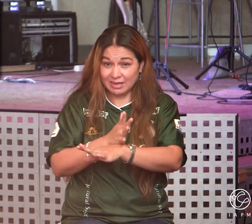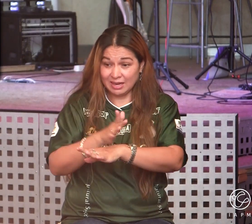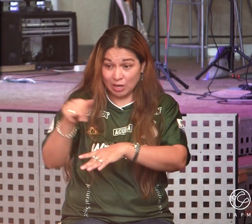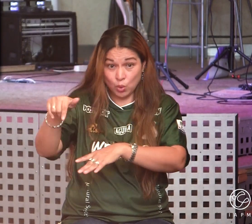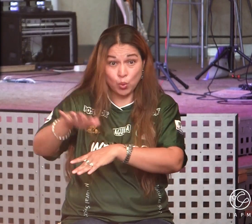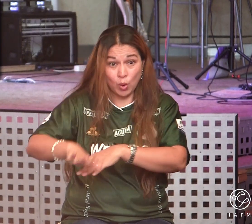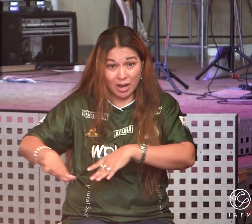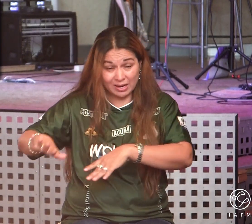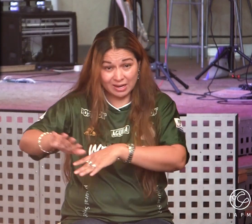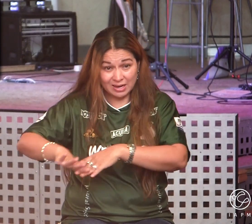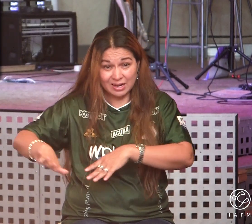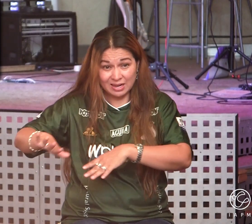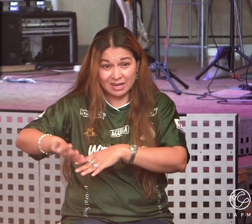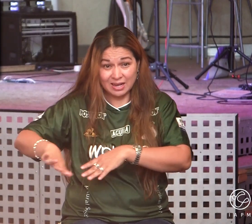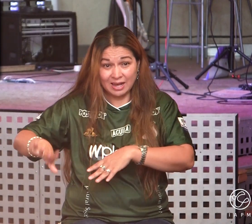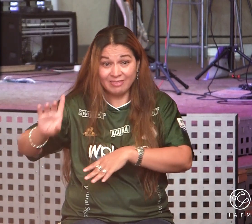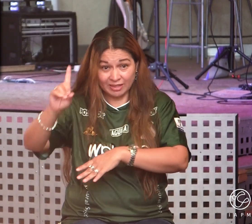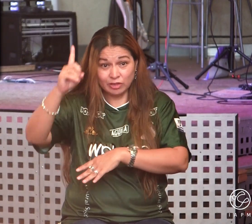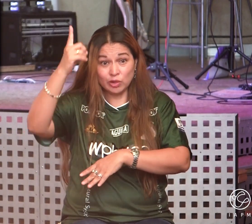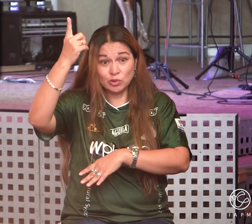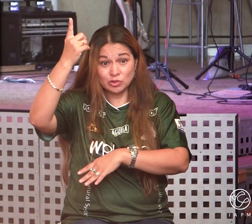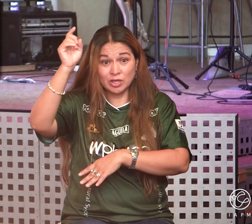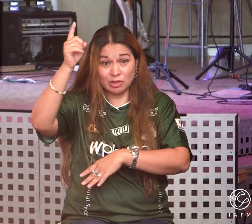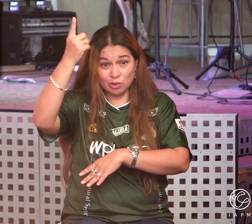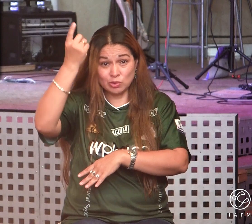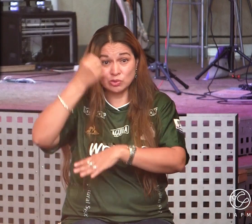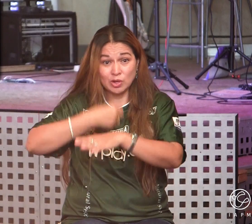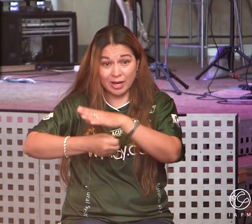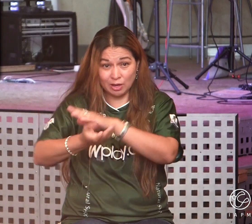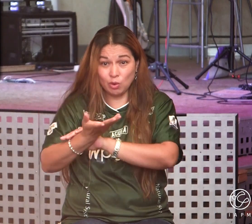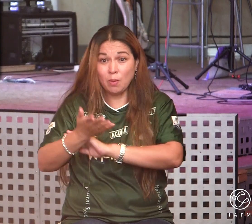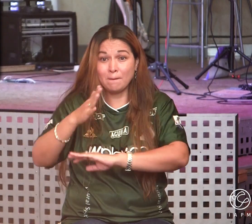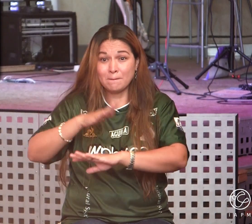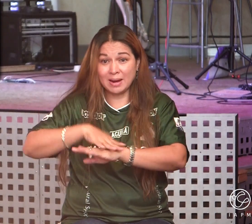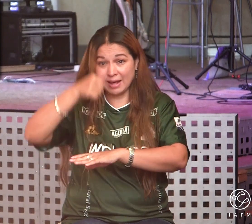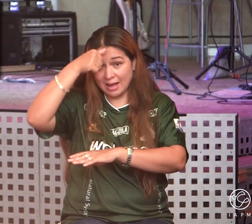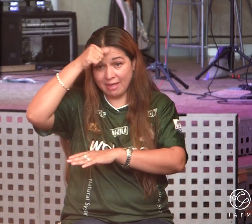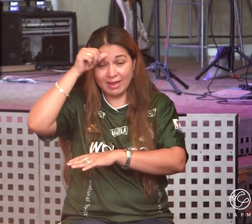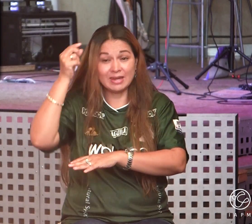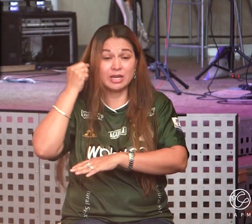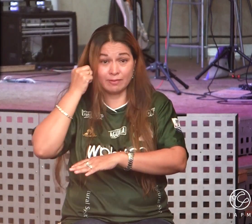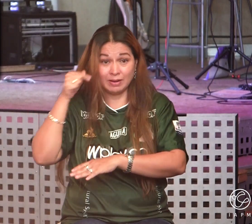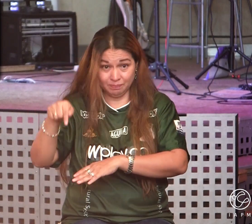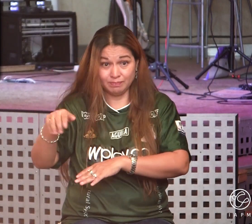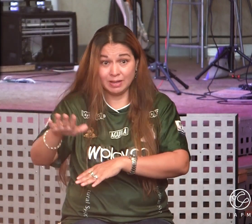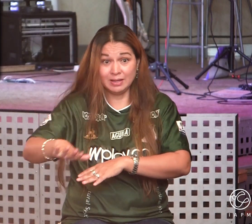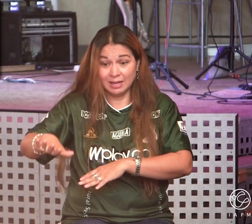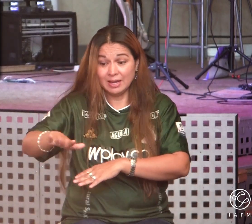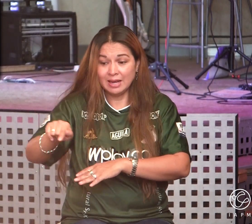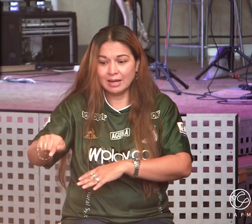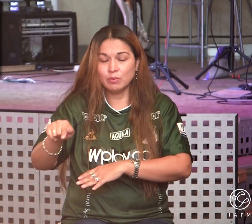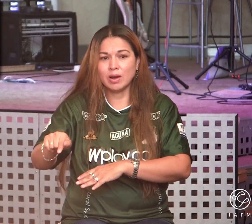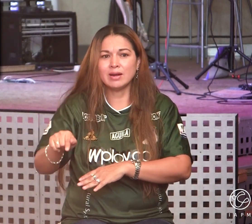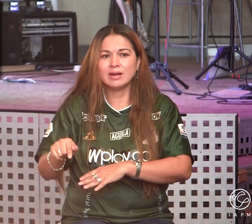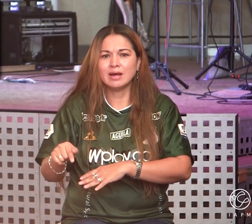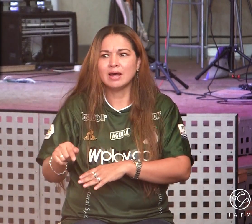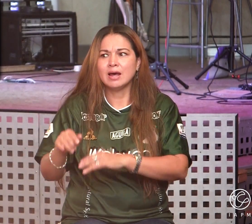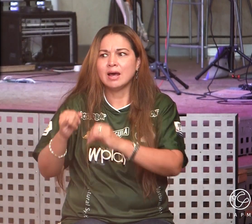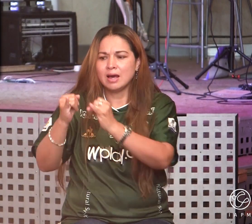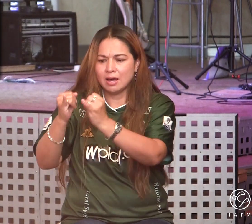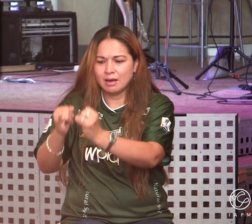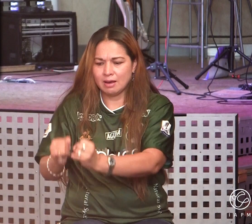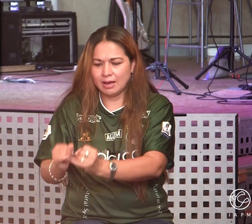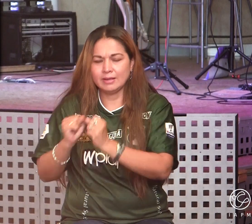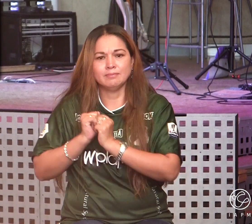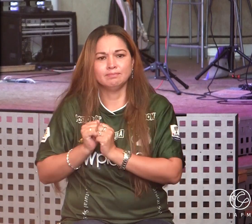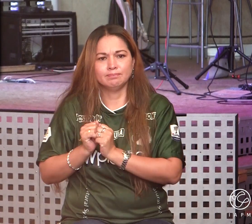personas enteramente libres, a ser personas que realmente expresen la esencia que Dios nos dio, más que a que seamos